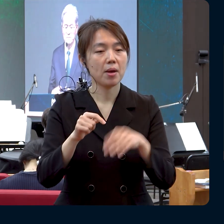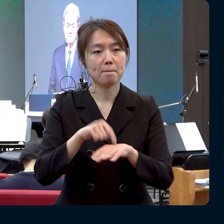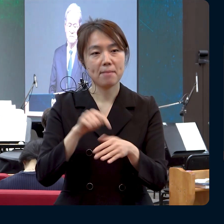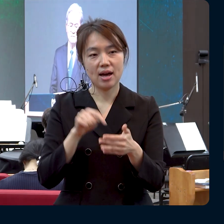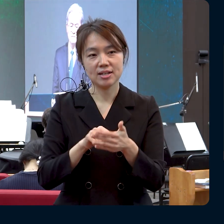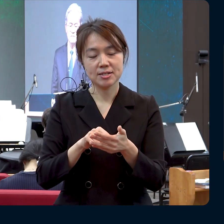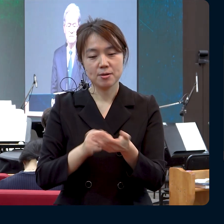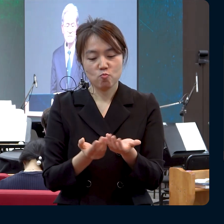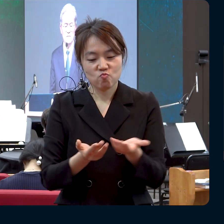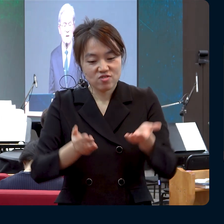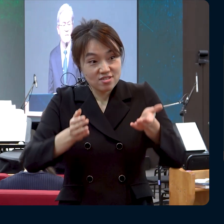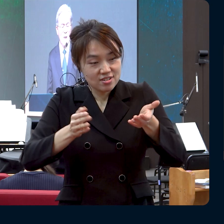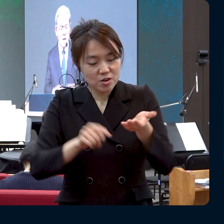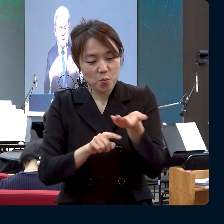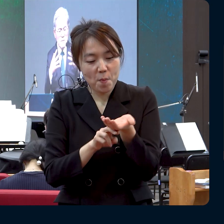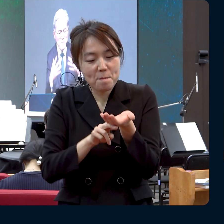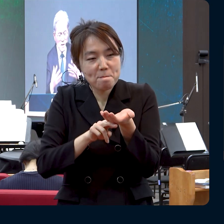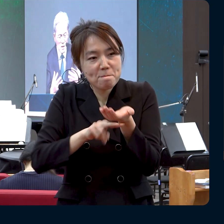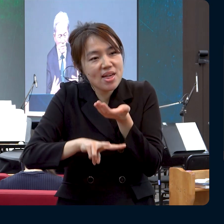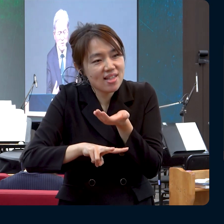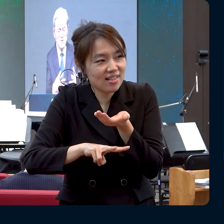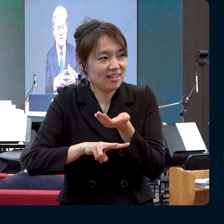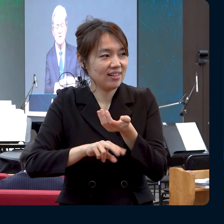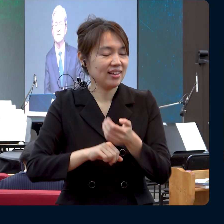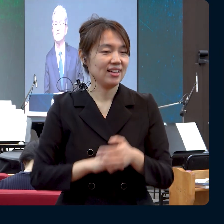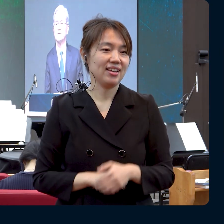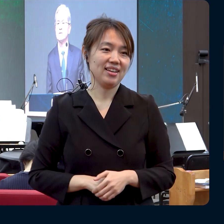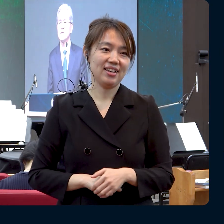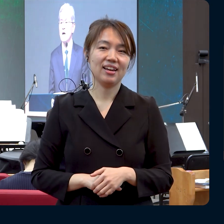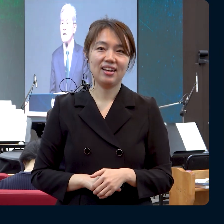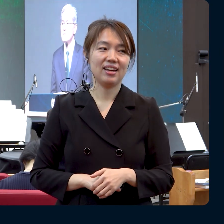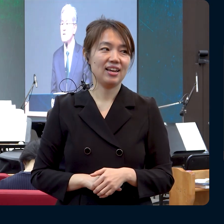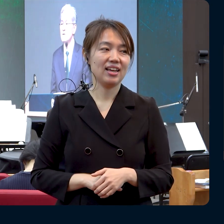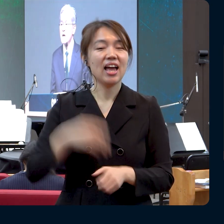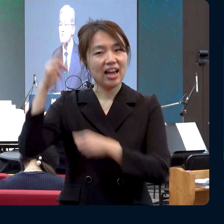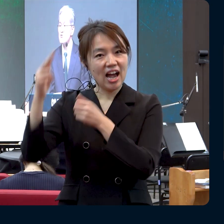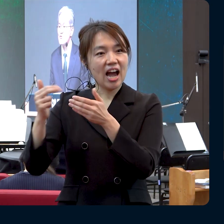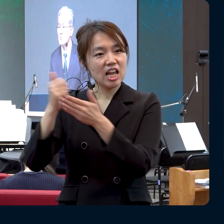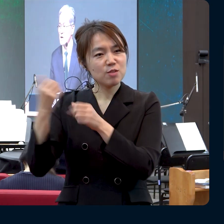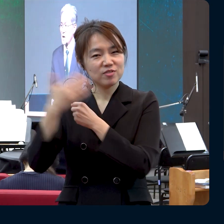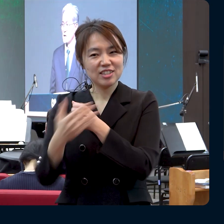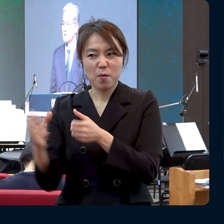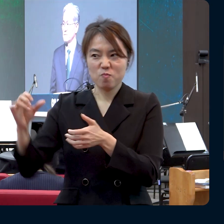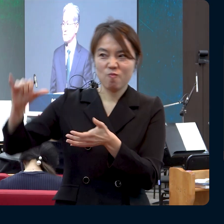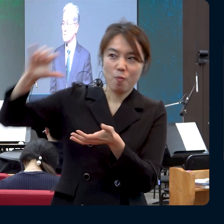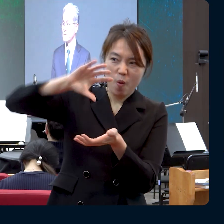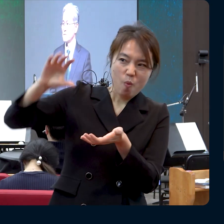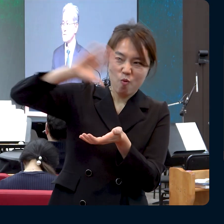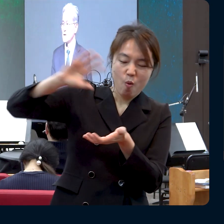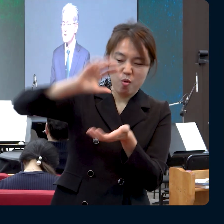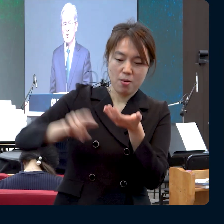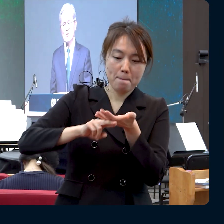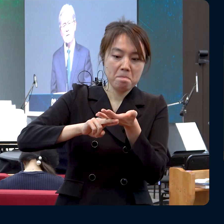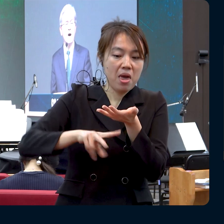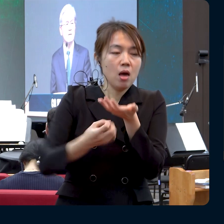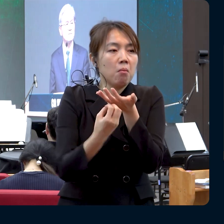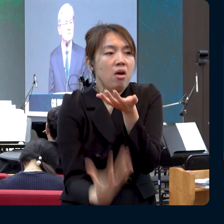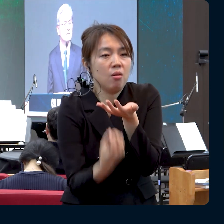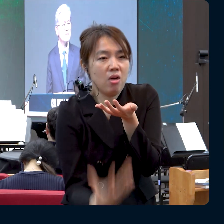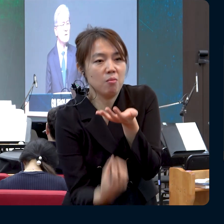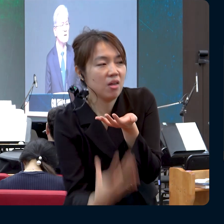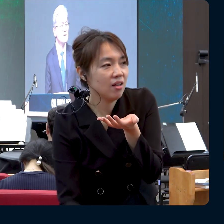마음. 마음의 밑바닥이 빠져 있어서 하나님을 담을 수 없다. 여러분